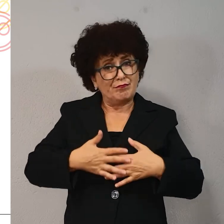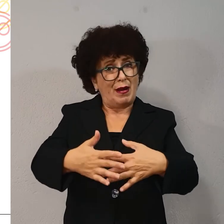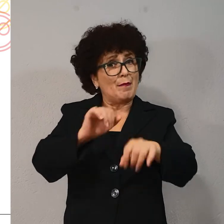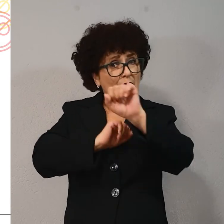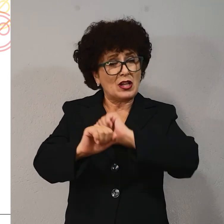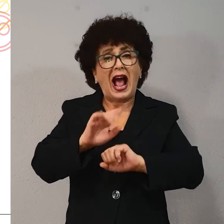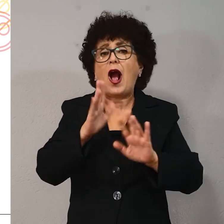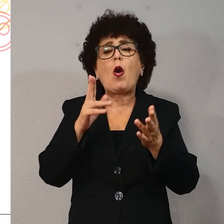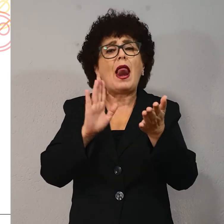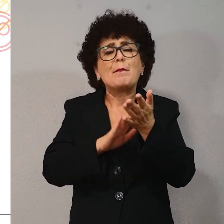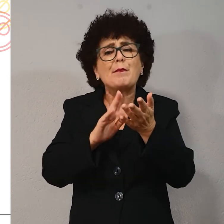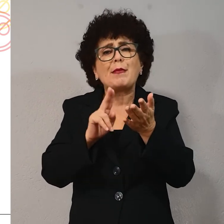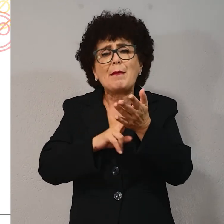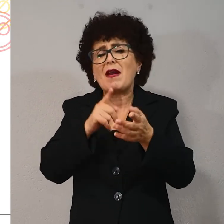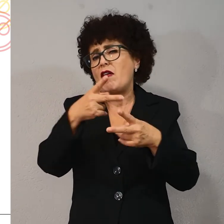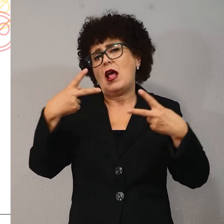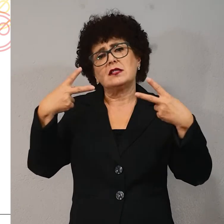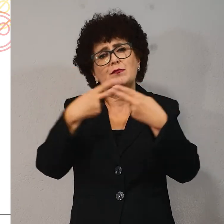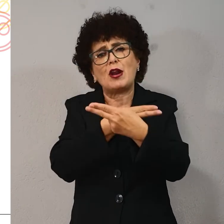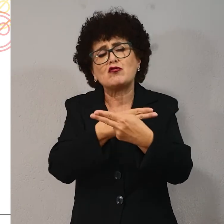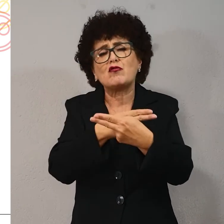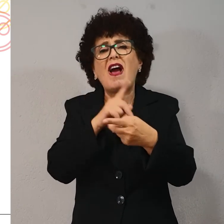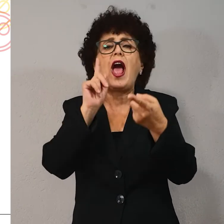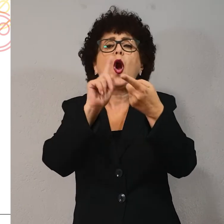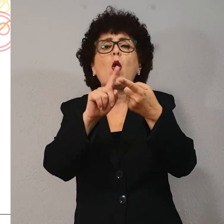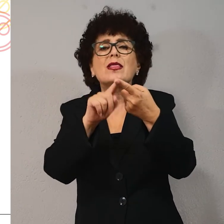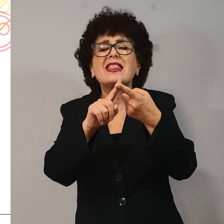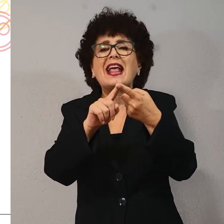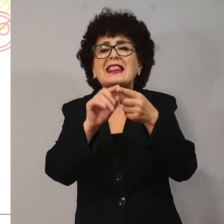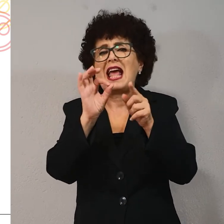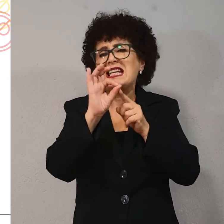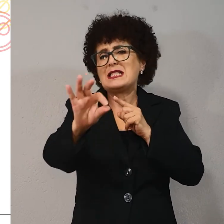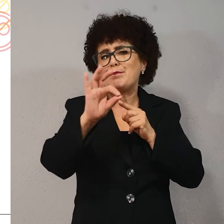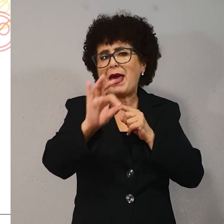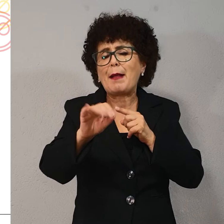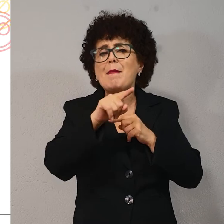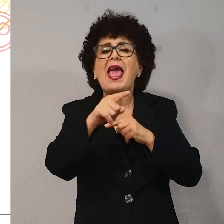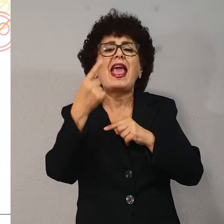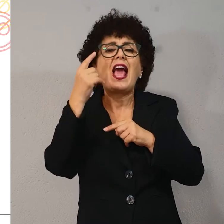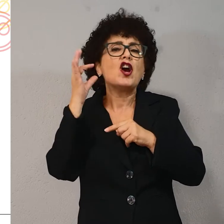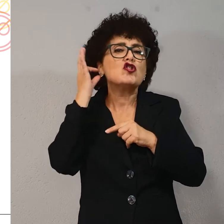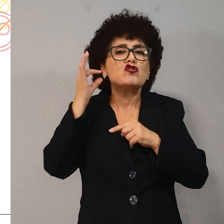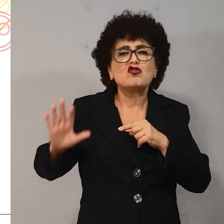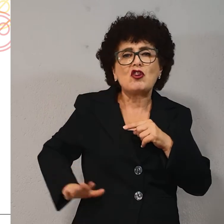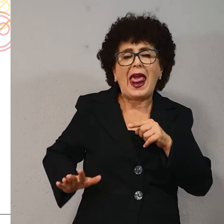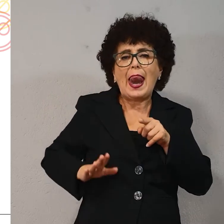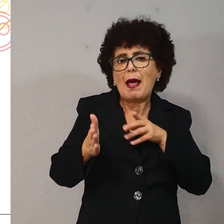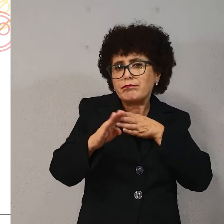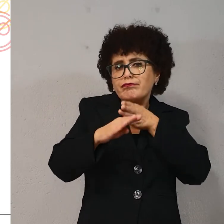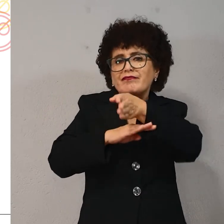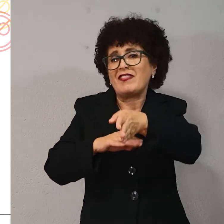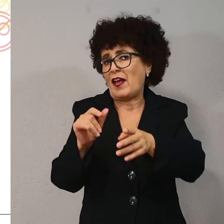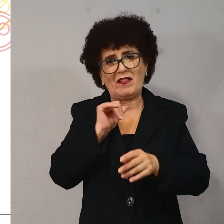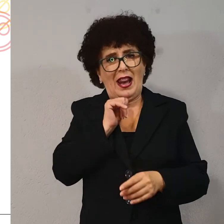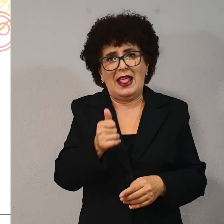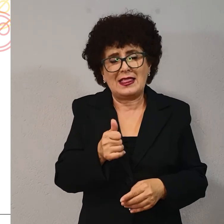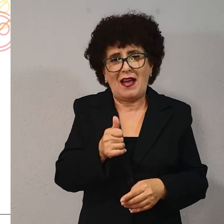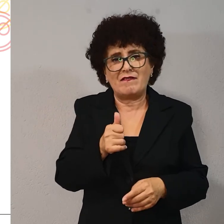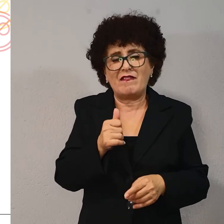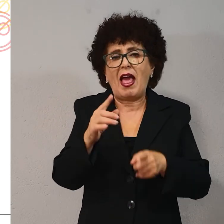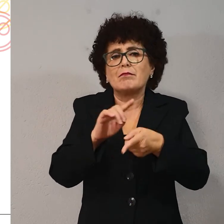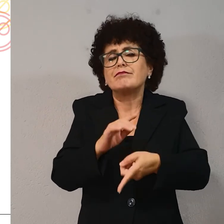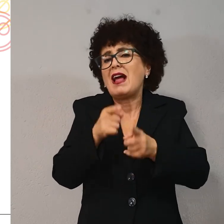користи правилно, спречува да дојде до контакт на спермата со гениталниот тракт на жената, а со тоа и